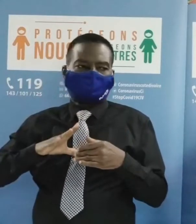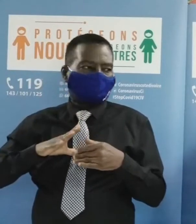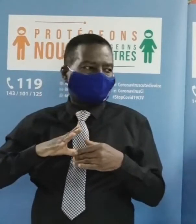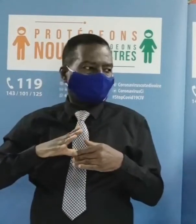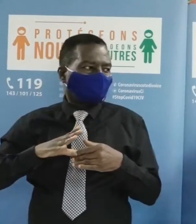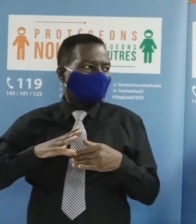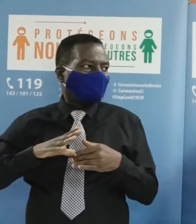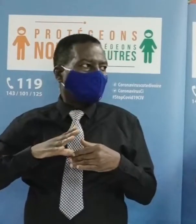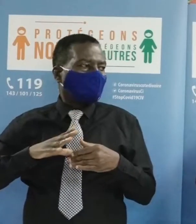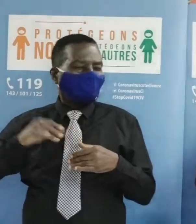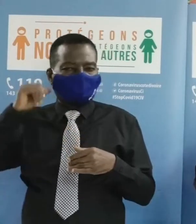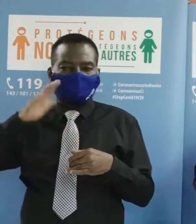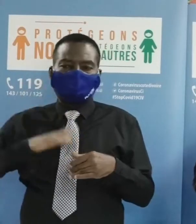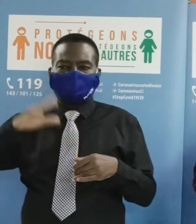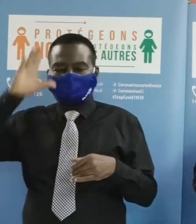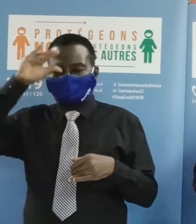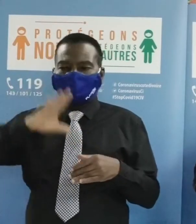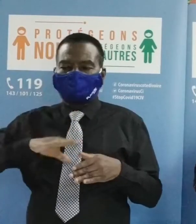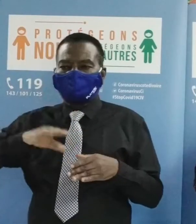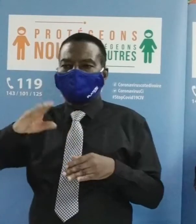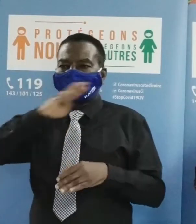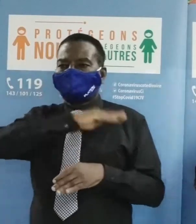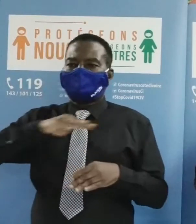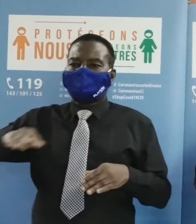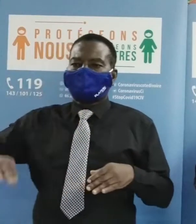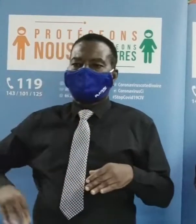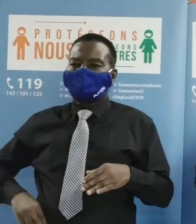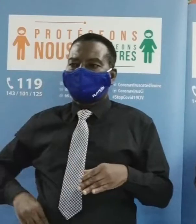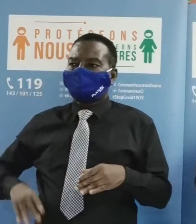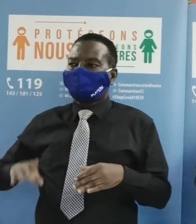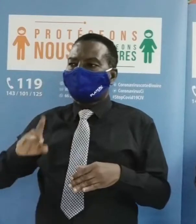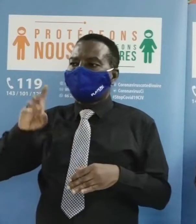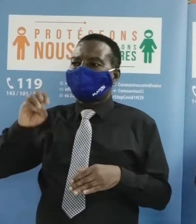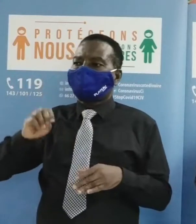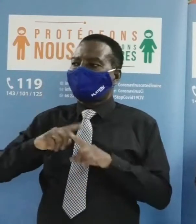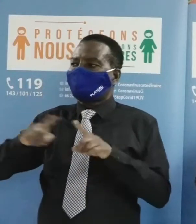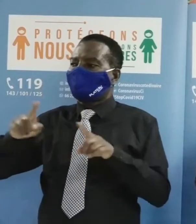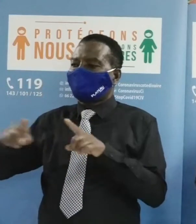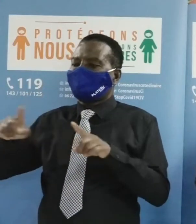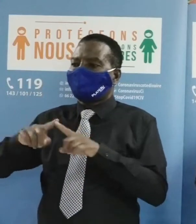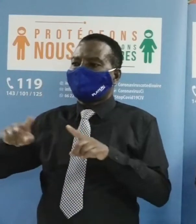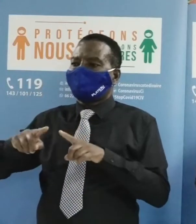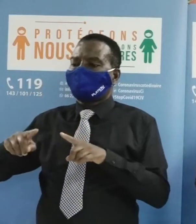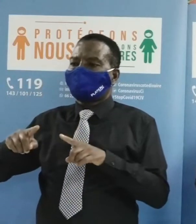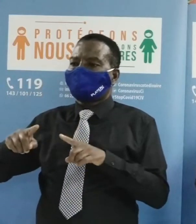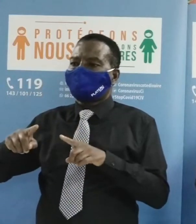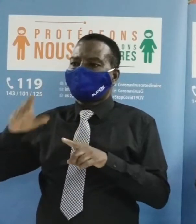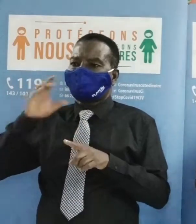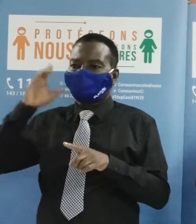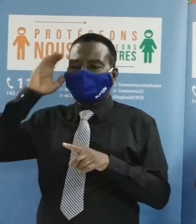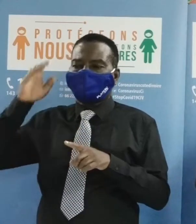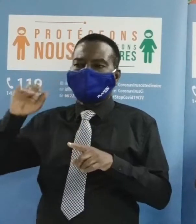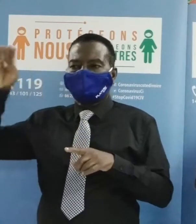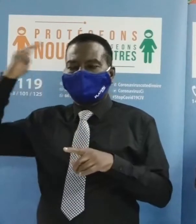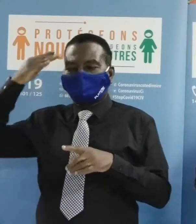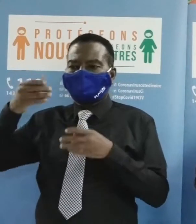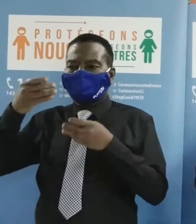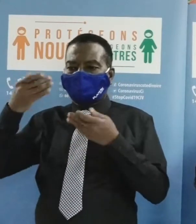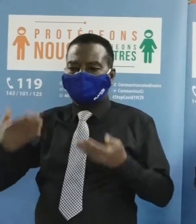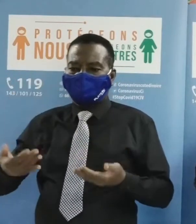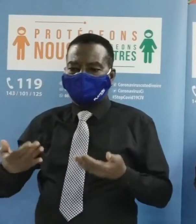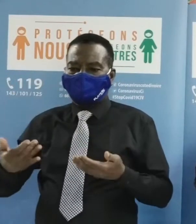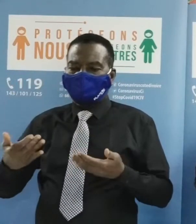sinon mesdames et messieurs les membres différents cabinets ministériels les six présentes